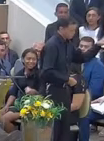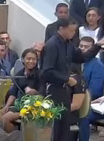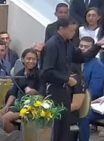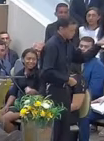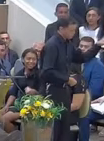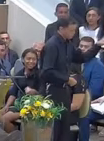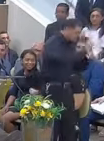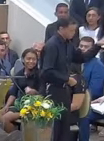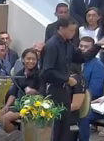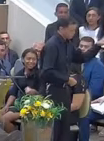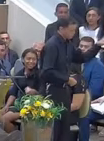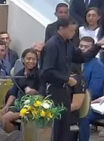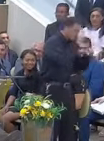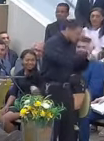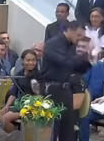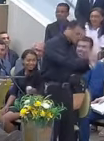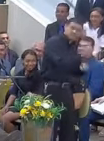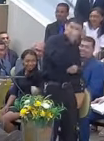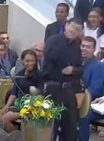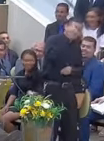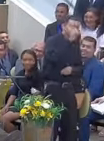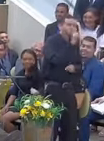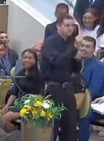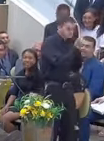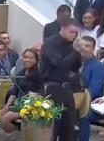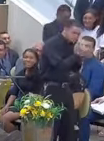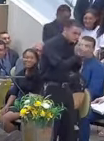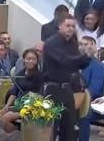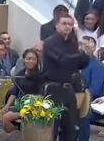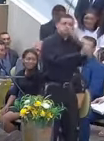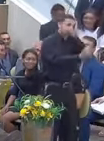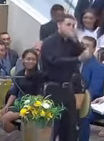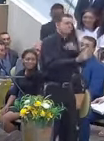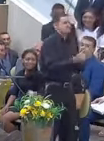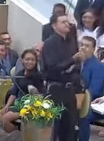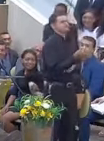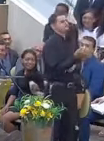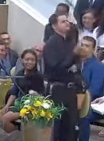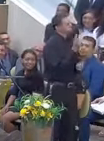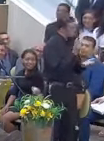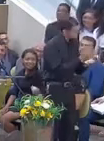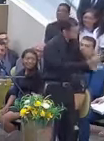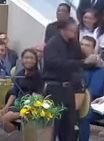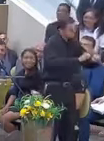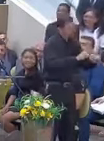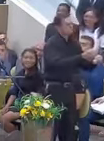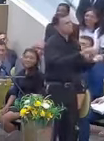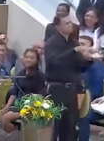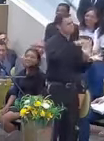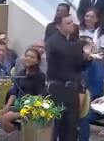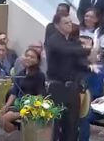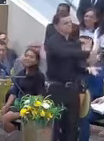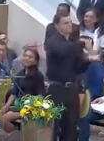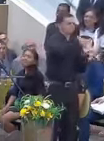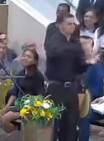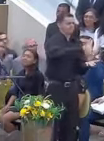guardado nele, se tu andas com ele, tu não serás